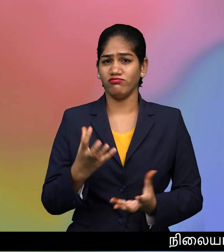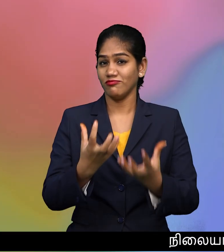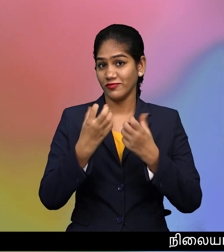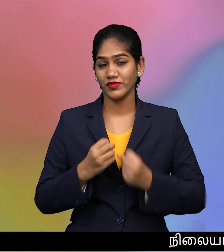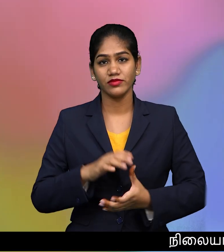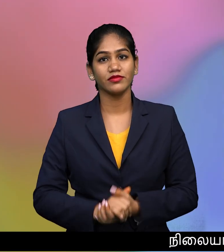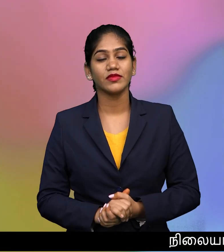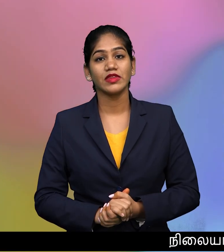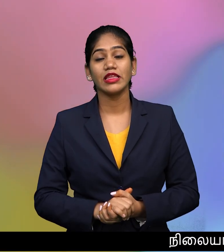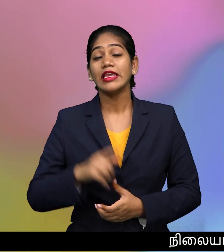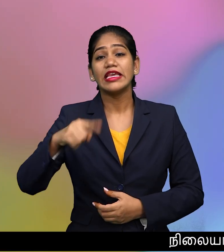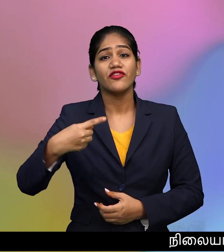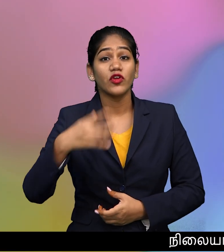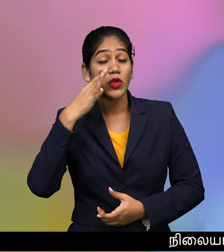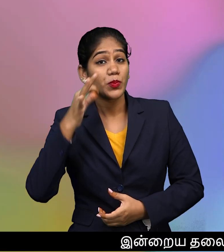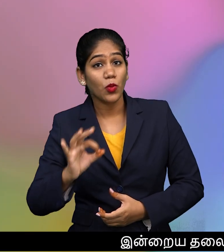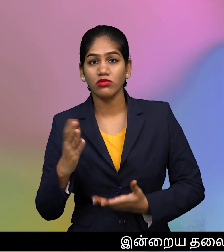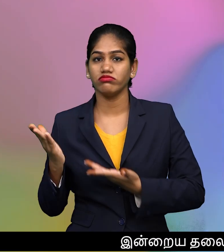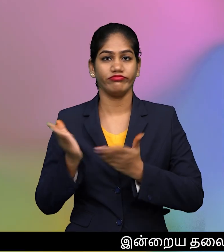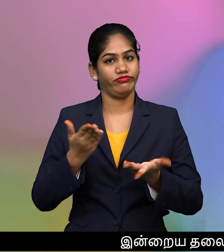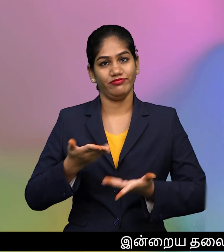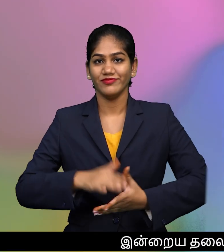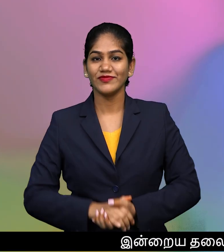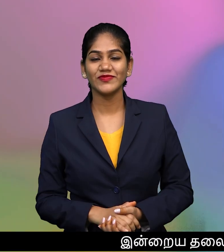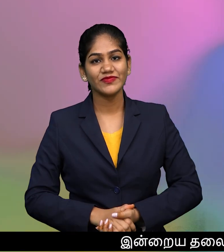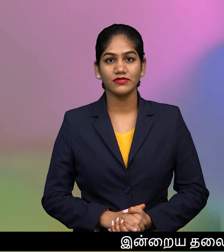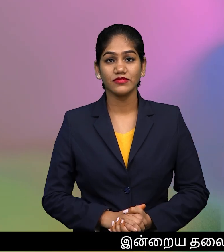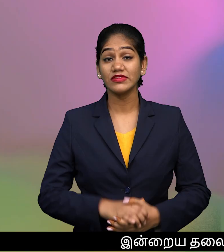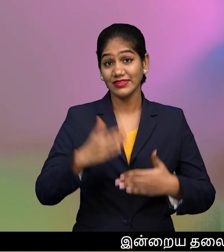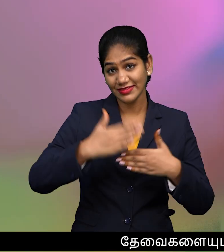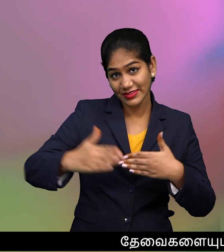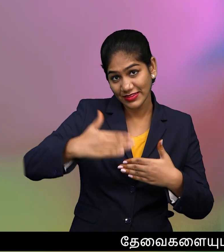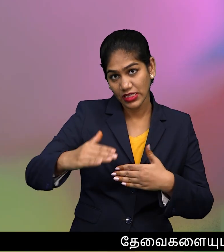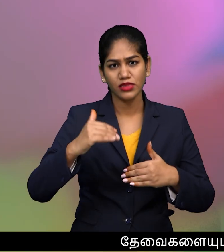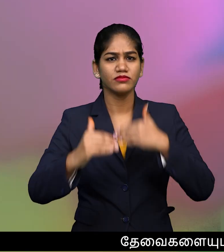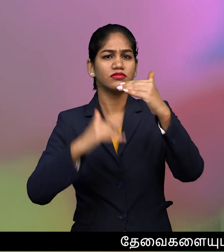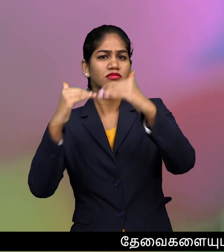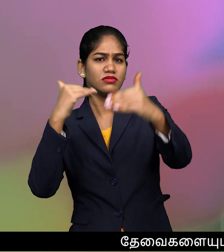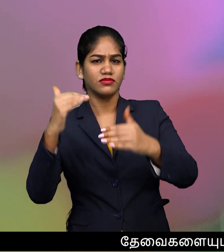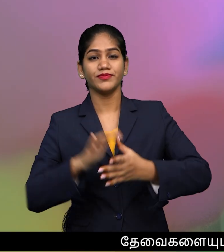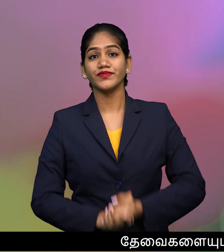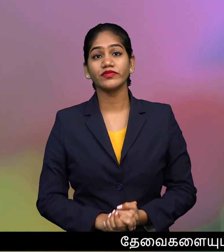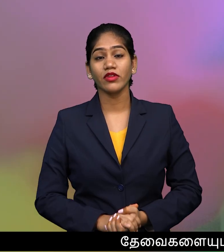நிலையான வளர்ச்சி இன்றைய தலைமுறையின் அனைத்து தேவைகளையும் பூர்த்தி செய்யும்